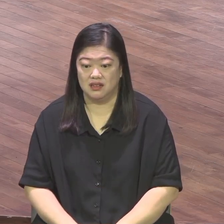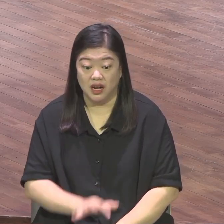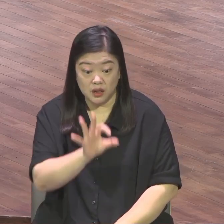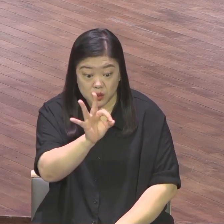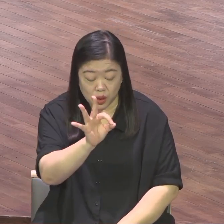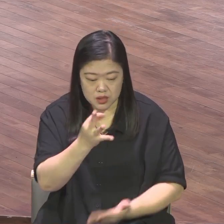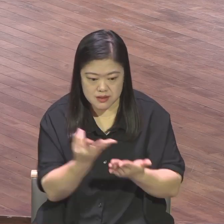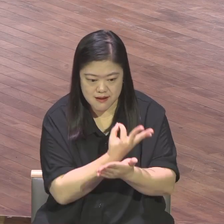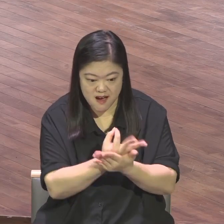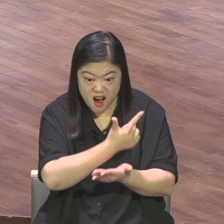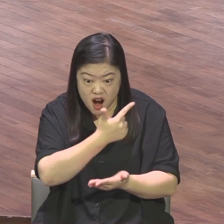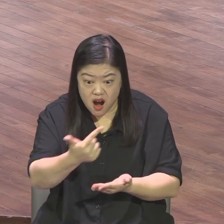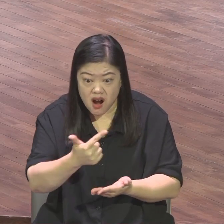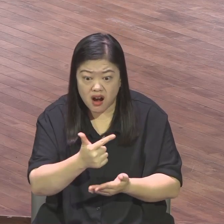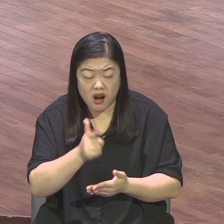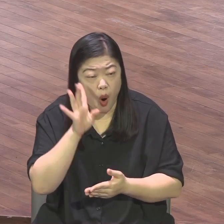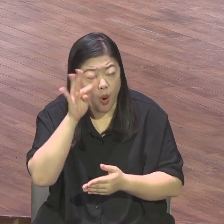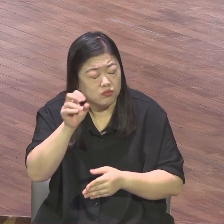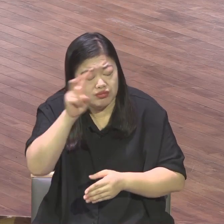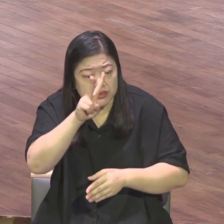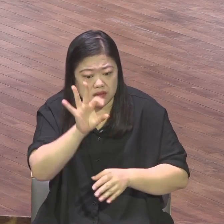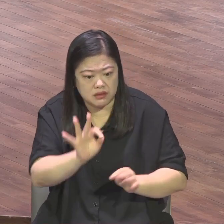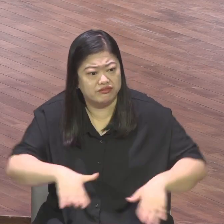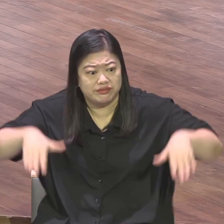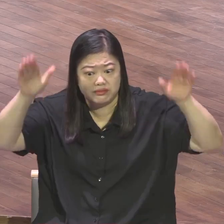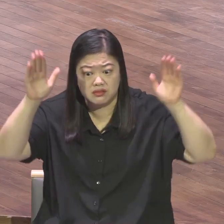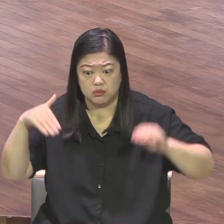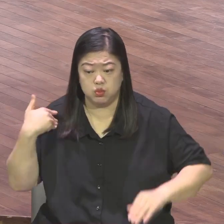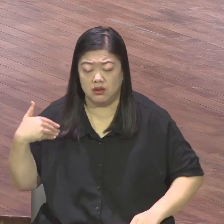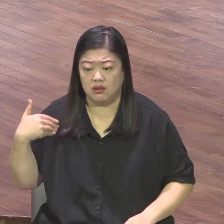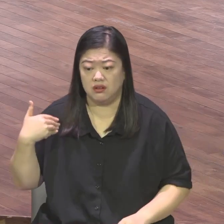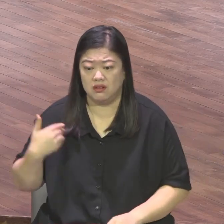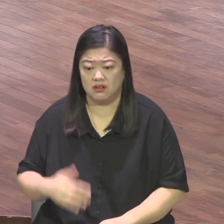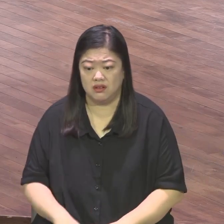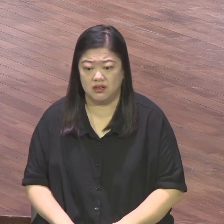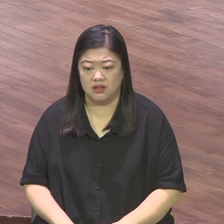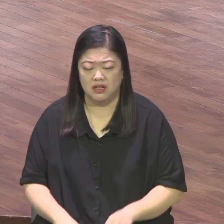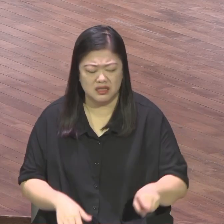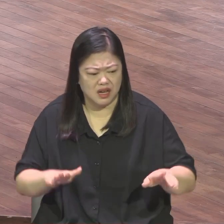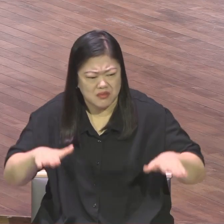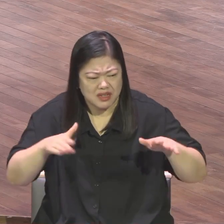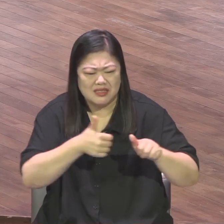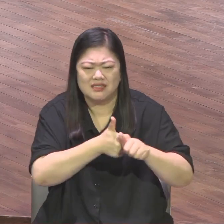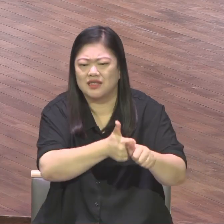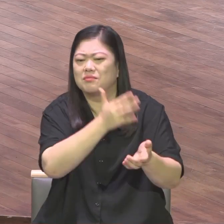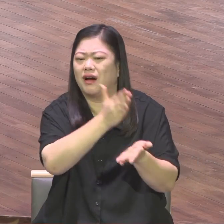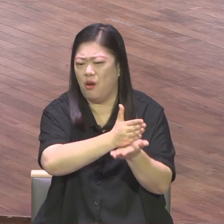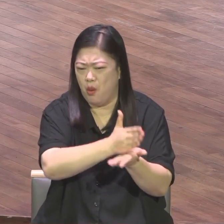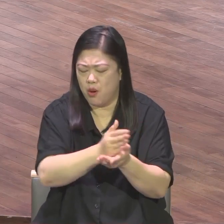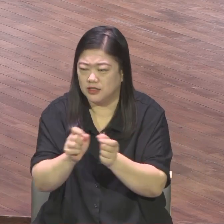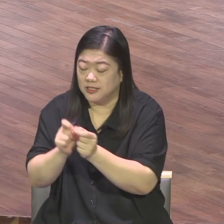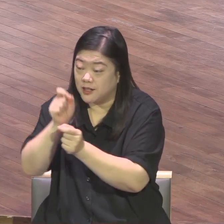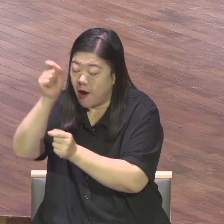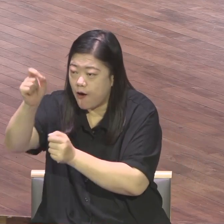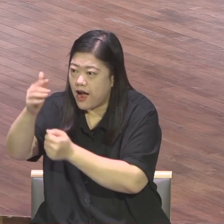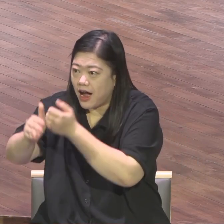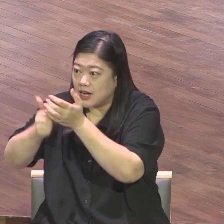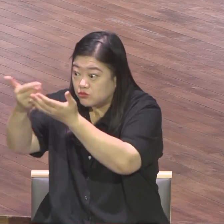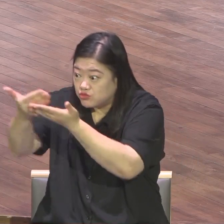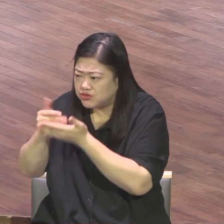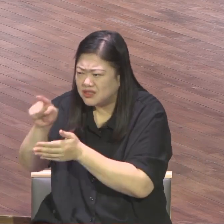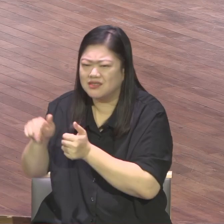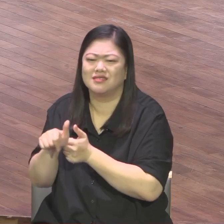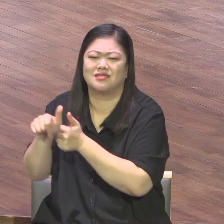서론, 서론이 아니라 서론 인생이 아니라 영원한 본론 인생을 그렇게 살아가야